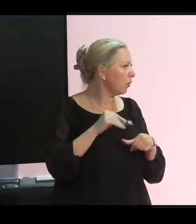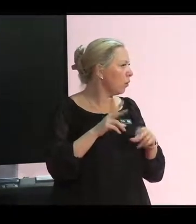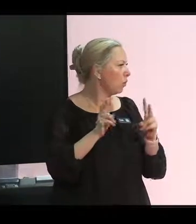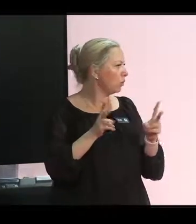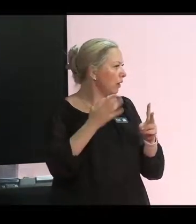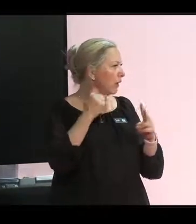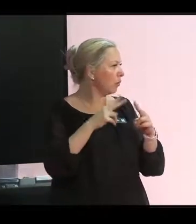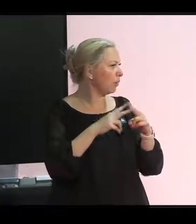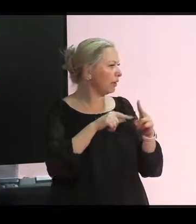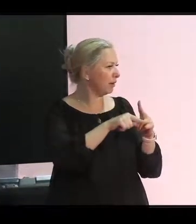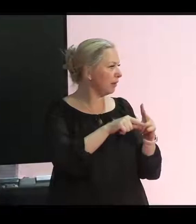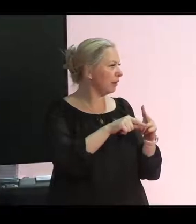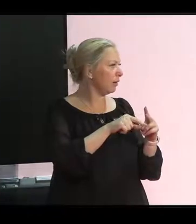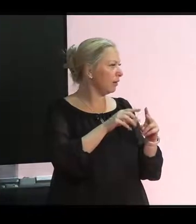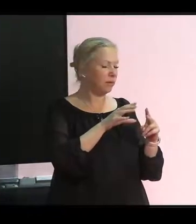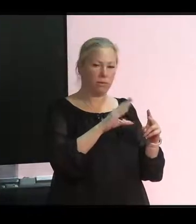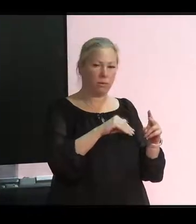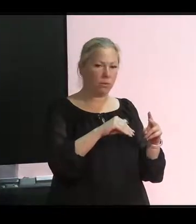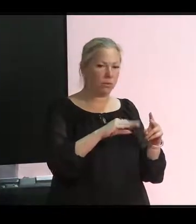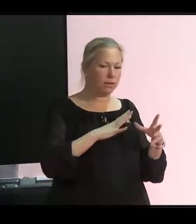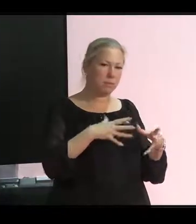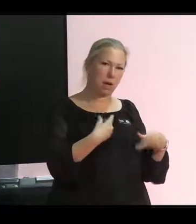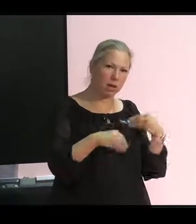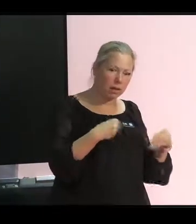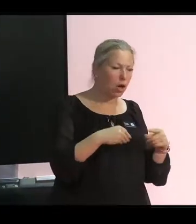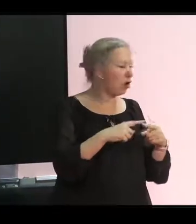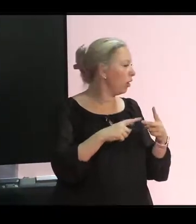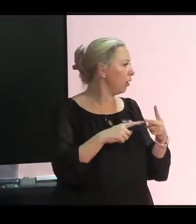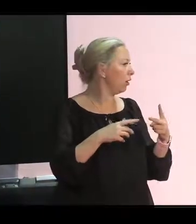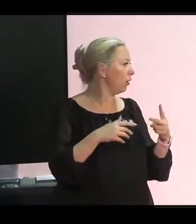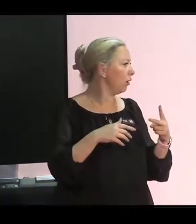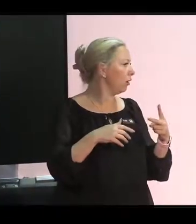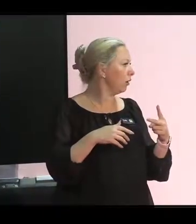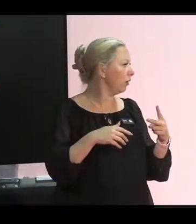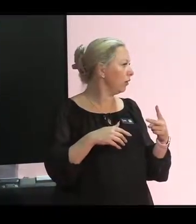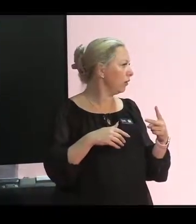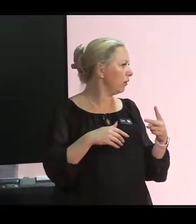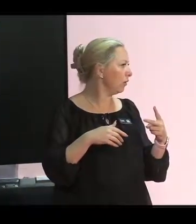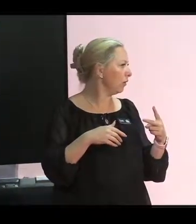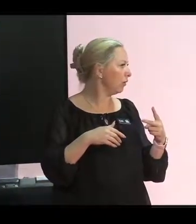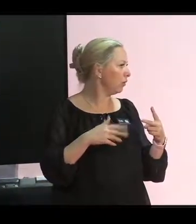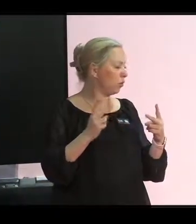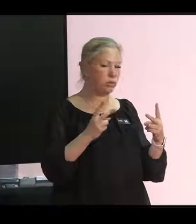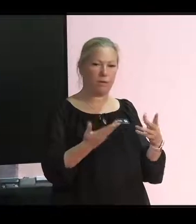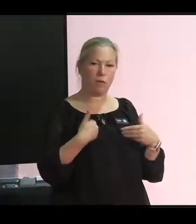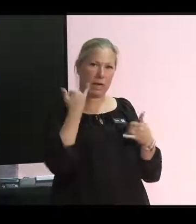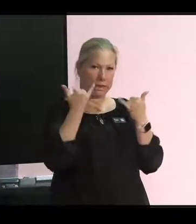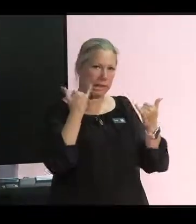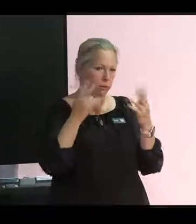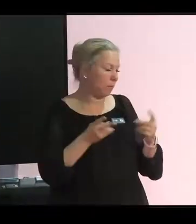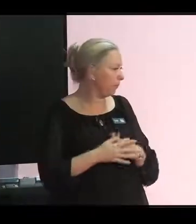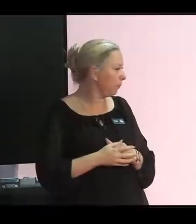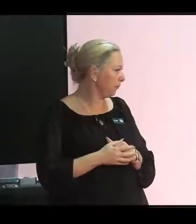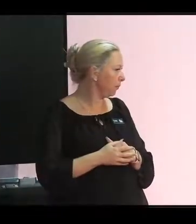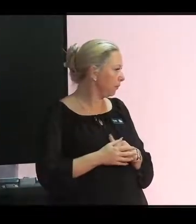sig, tänker jag, och få liksom lite material och liksom hjälp om man behöver komma lite på traven med inkludering och sånt. Det kan man